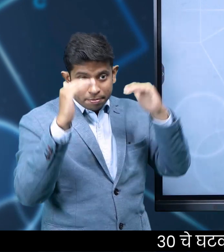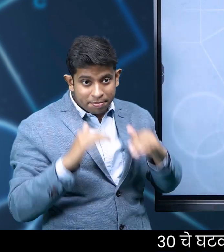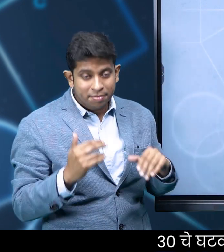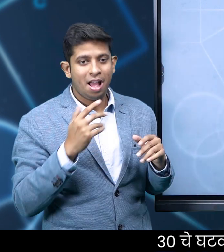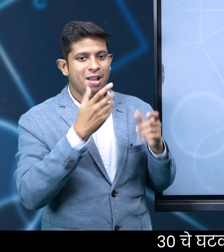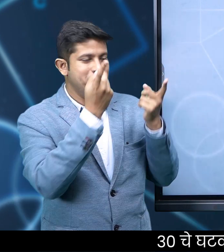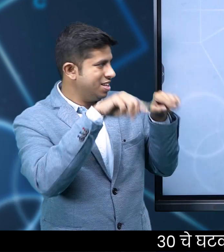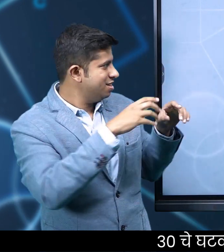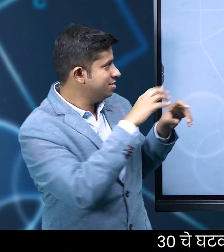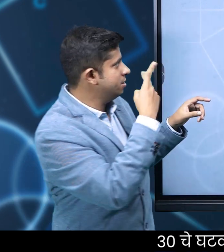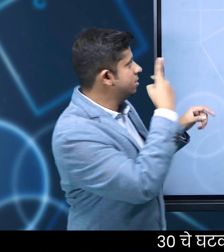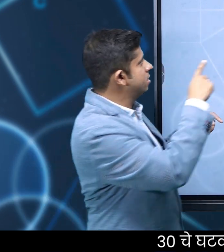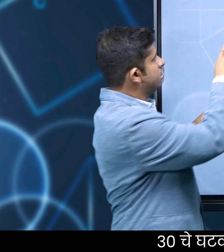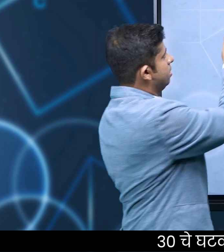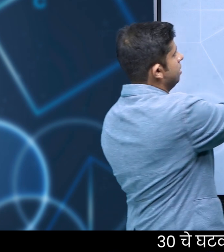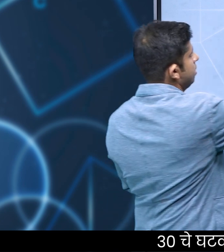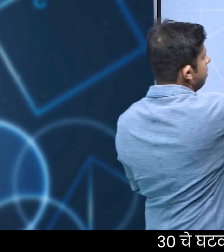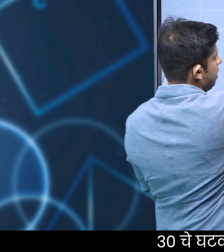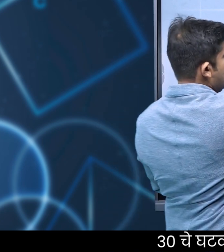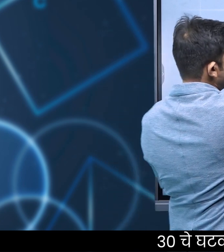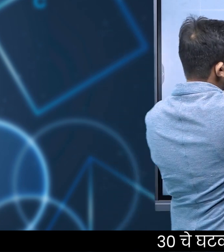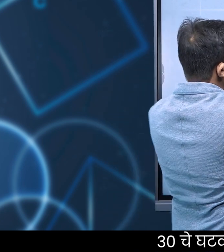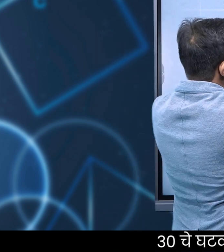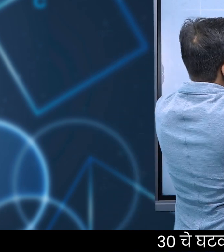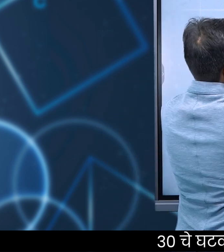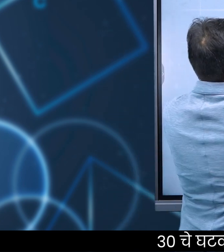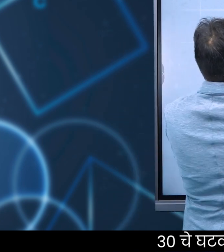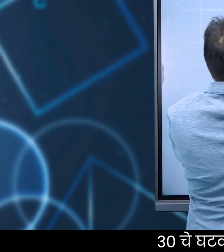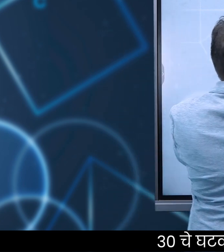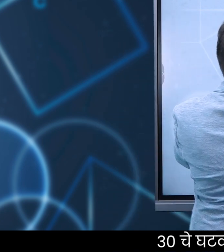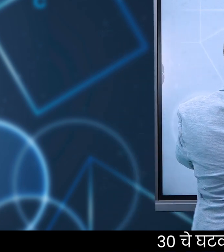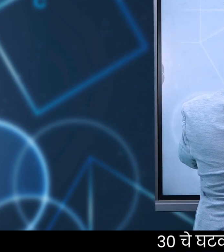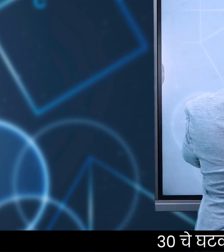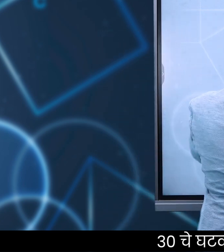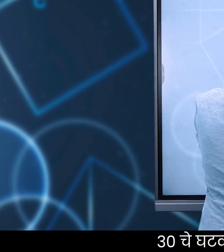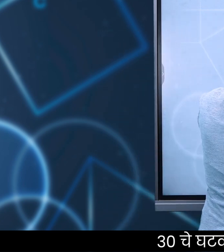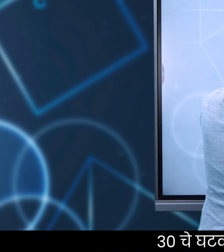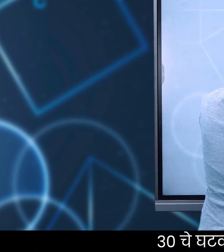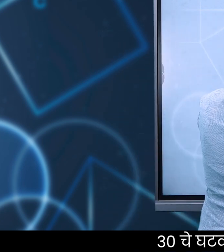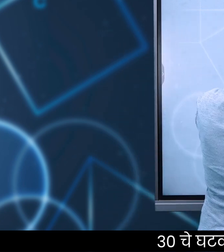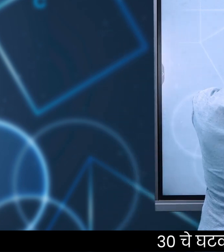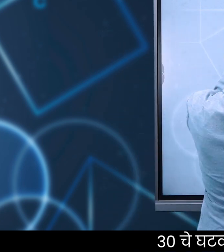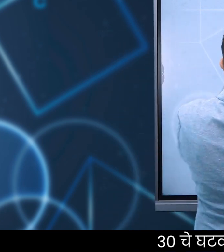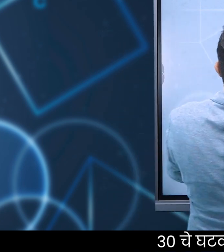30 चे घटक आहेत 1, 2, 3, 5, 6, 10, 15, 30.